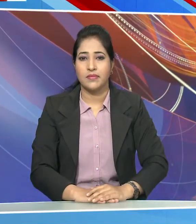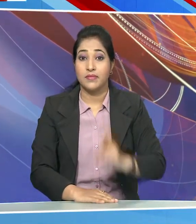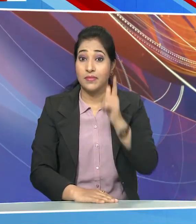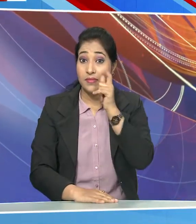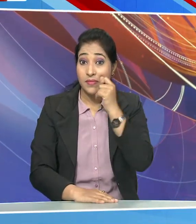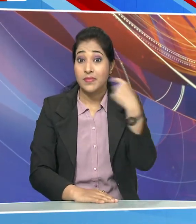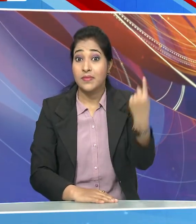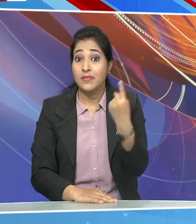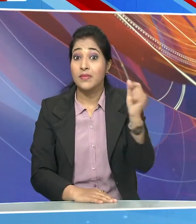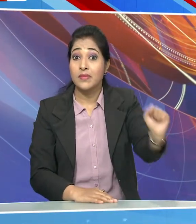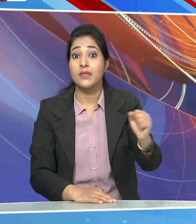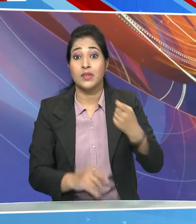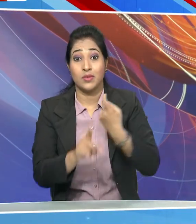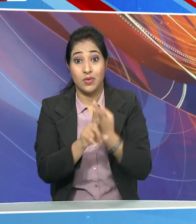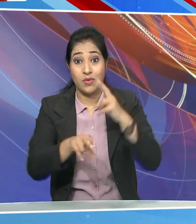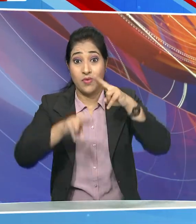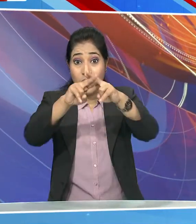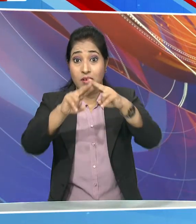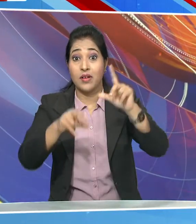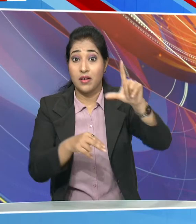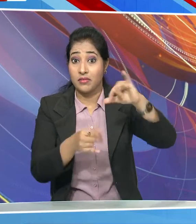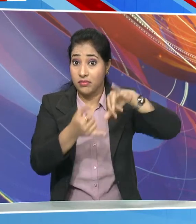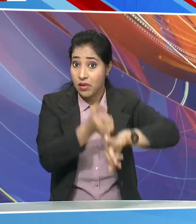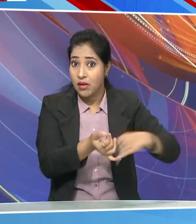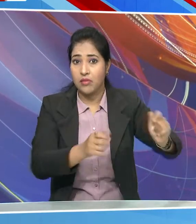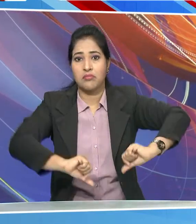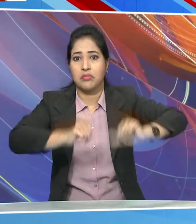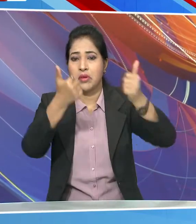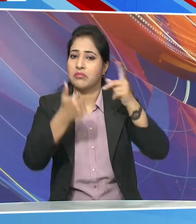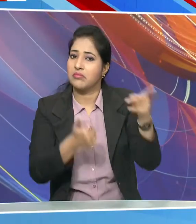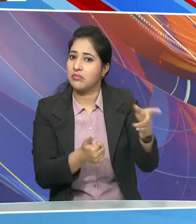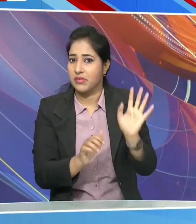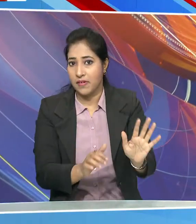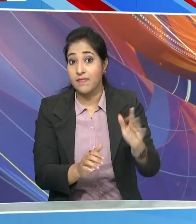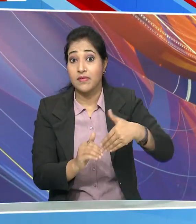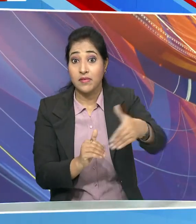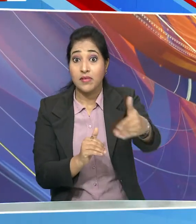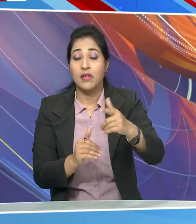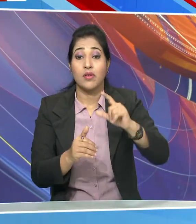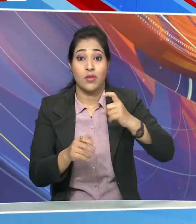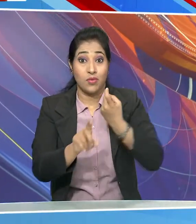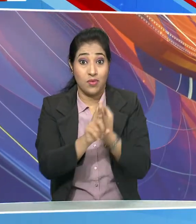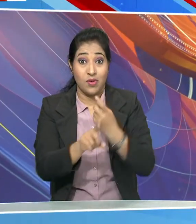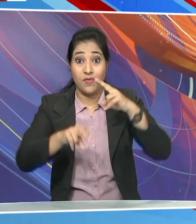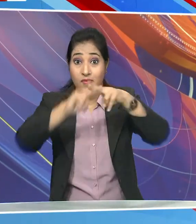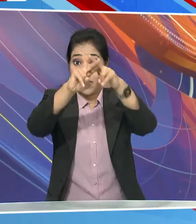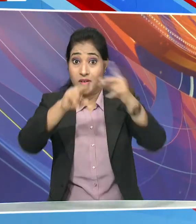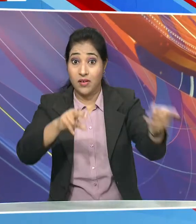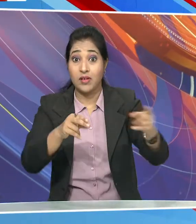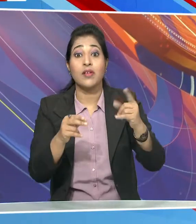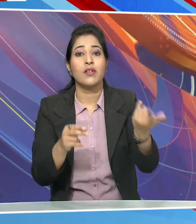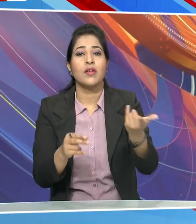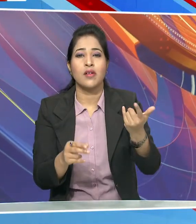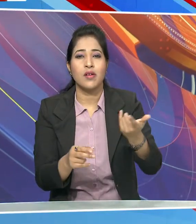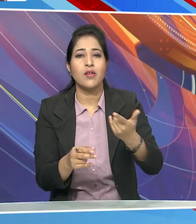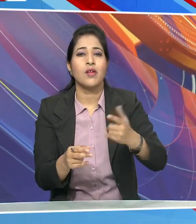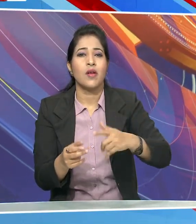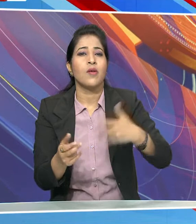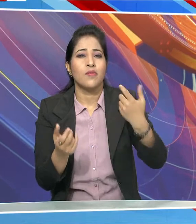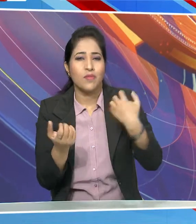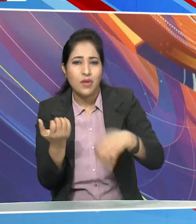वह पुरुष अकाल वर्ग के क्वार्टर फाइनल में लक्ष्य सेन भी अपना मुकाबला जितने में सफल रहे लक्ष्य ने क्वार्टर फाइनल में बेल्जियम के जूलियन क्या रहेगी